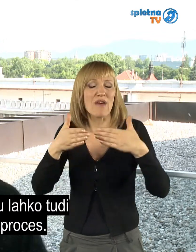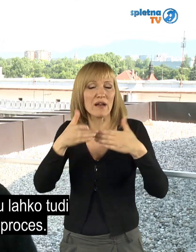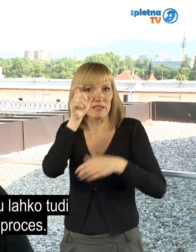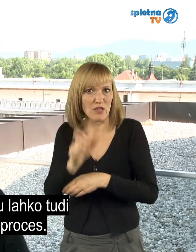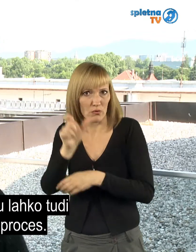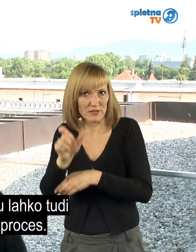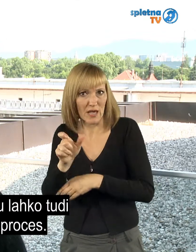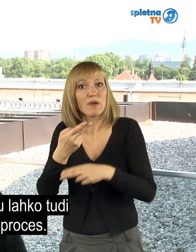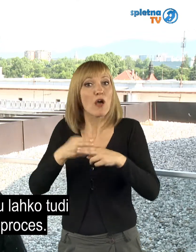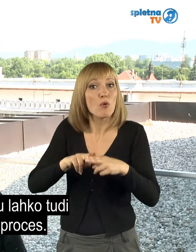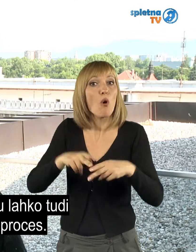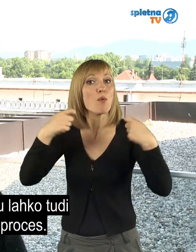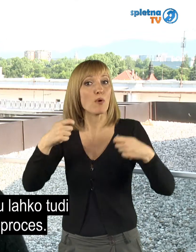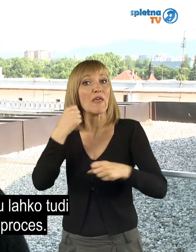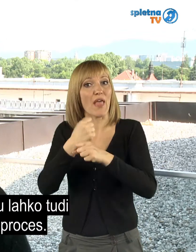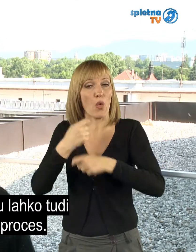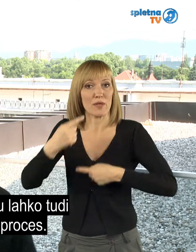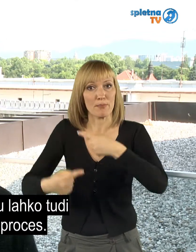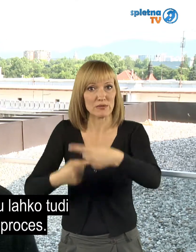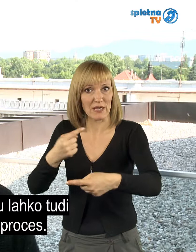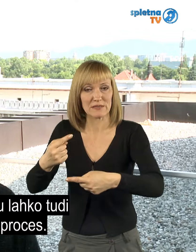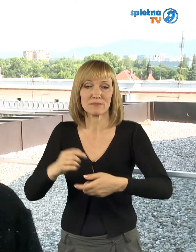lahko tudi obogatijo delovni proces.